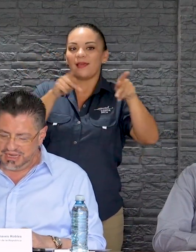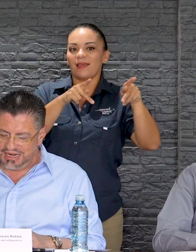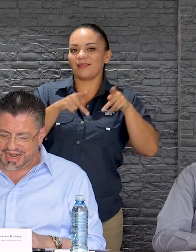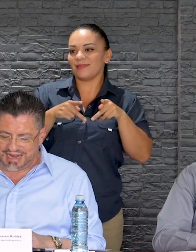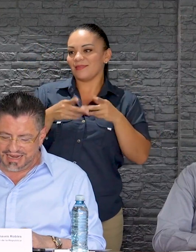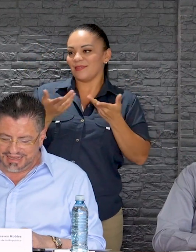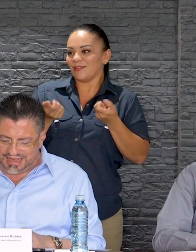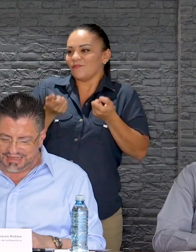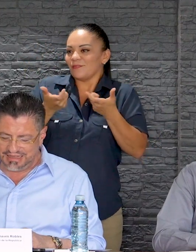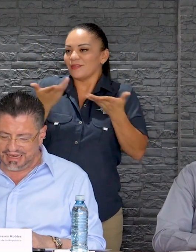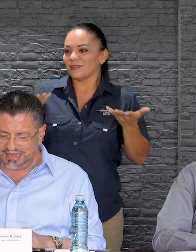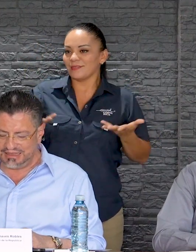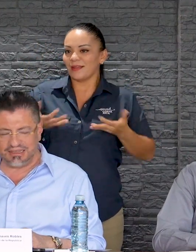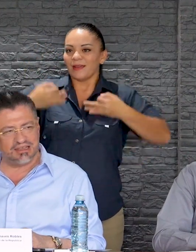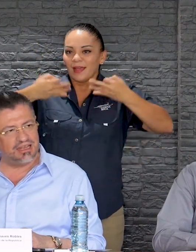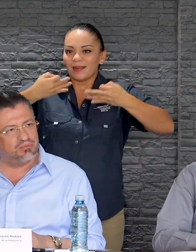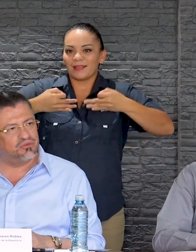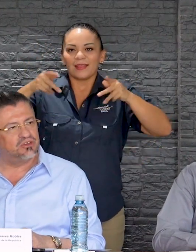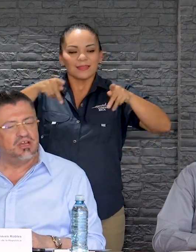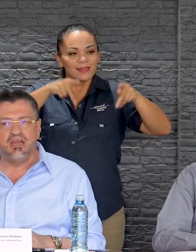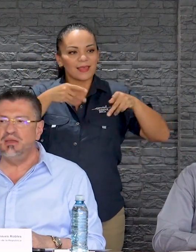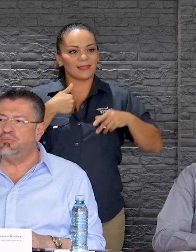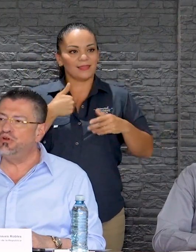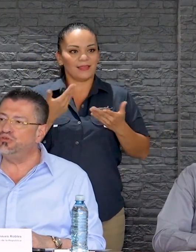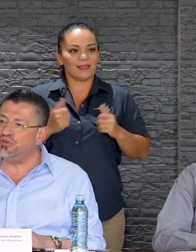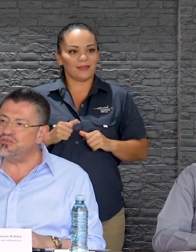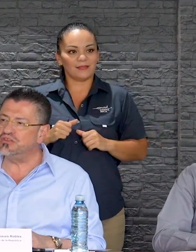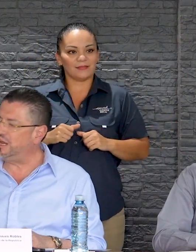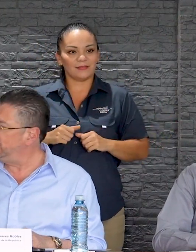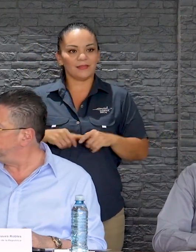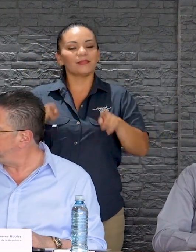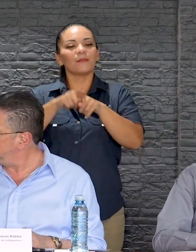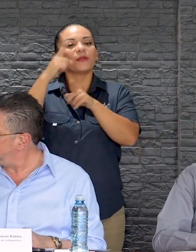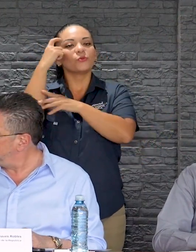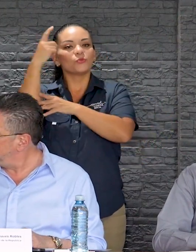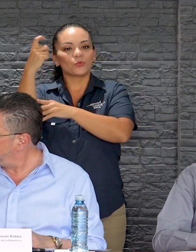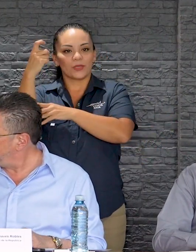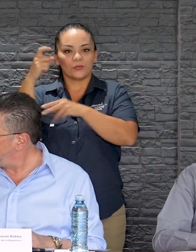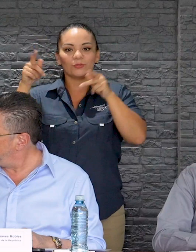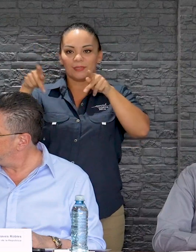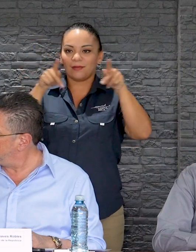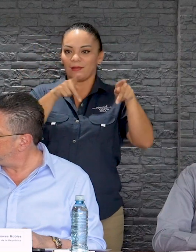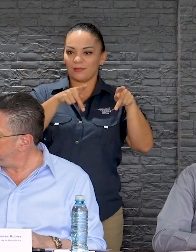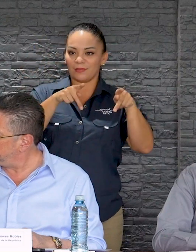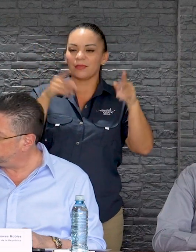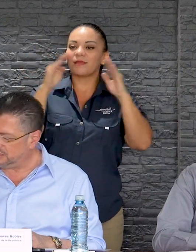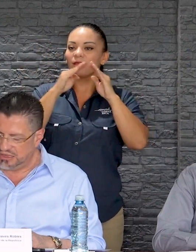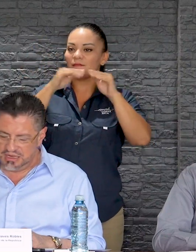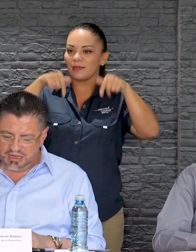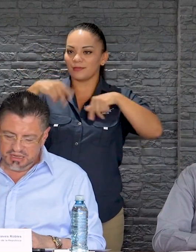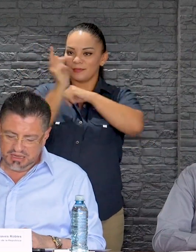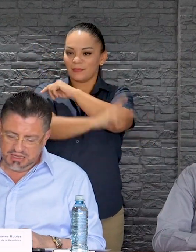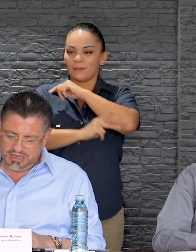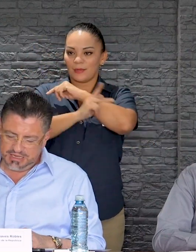tenemos, la calidad de la gente que tenemos y por los sueños de la gente que vive en este